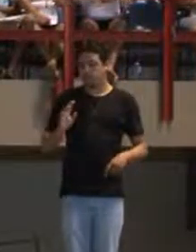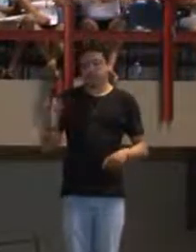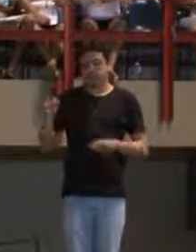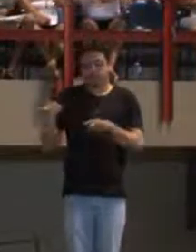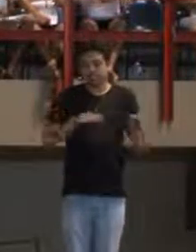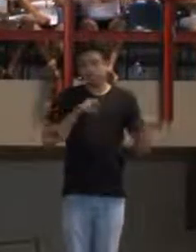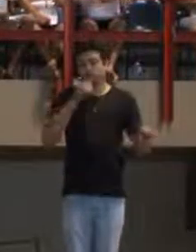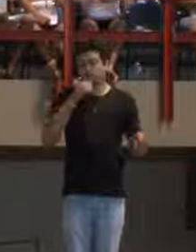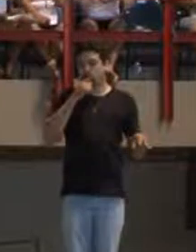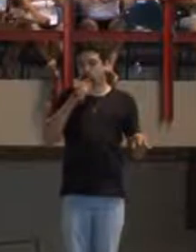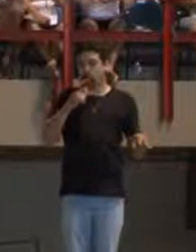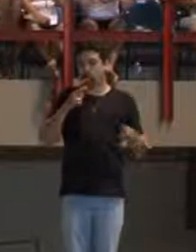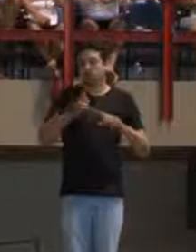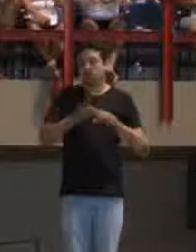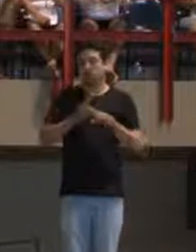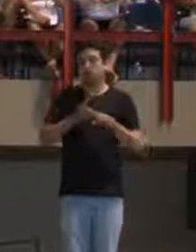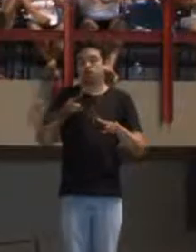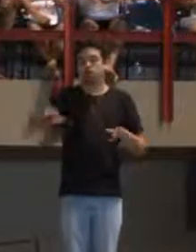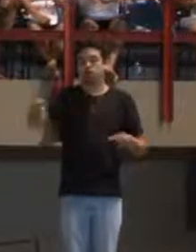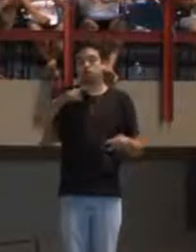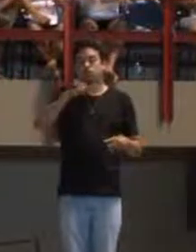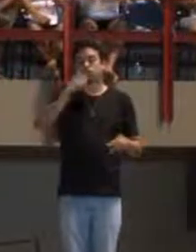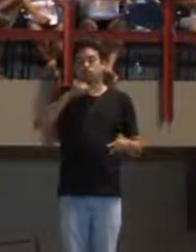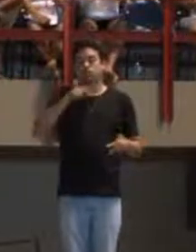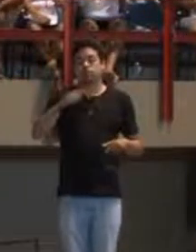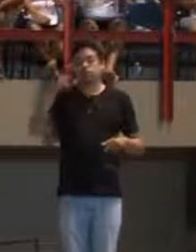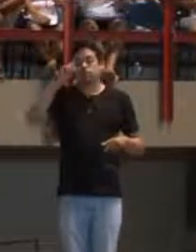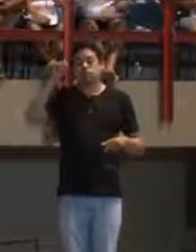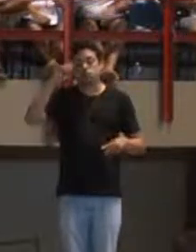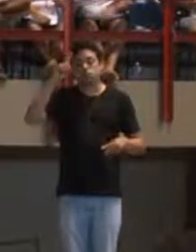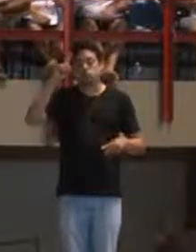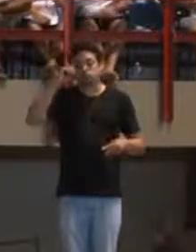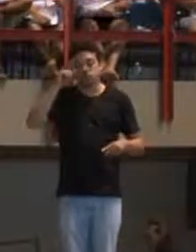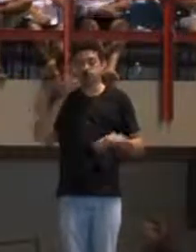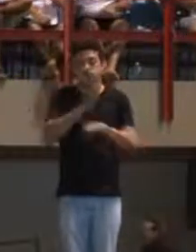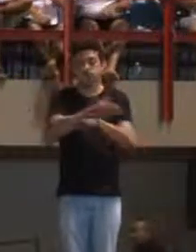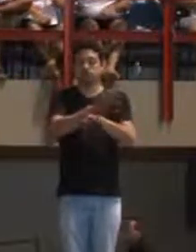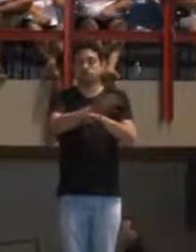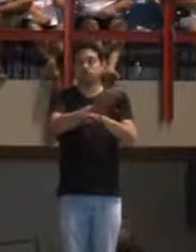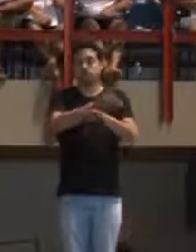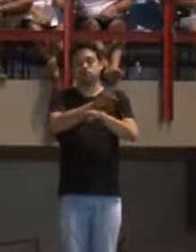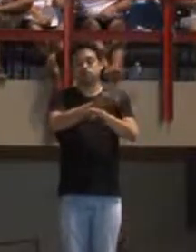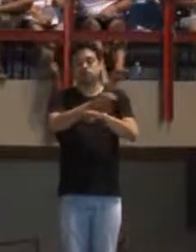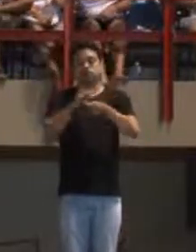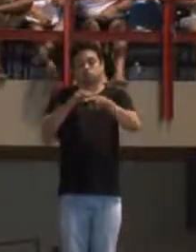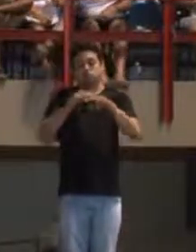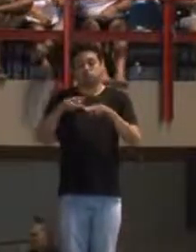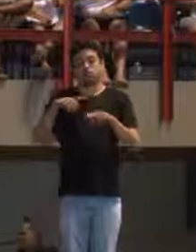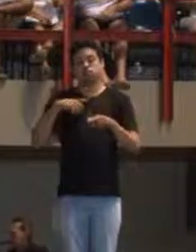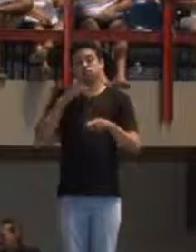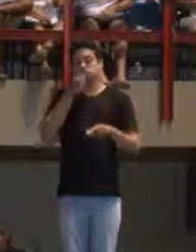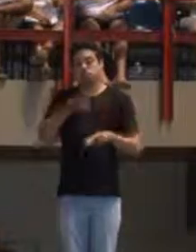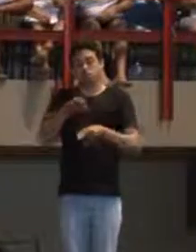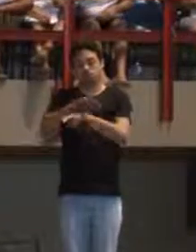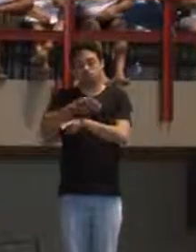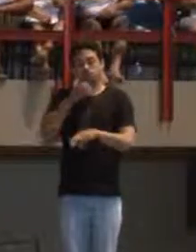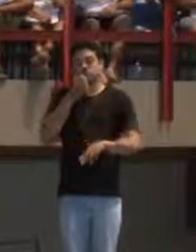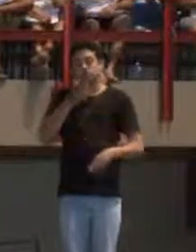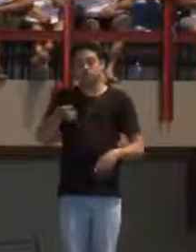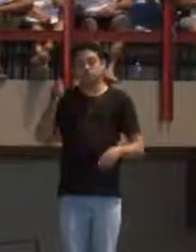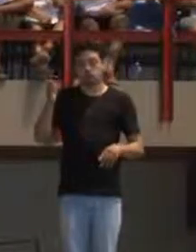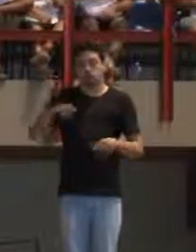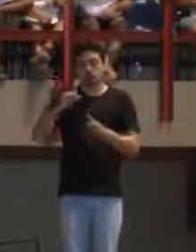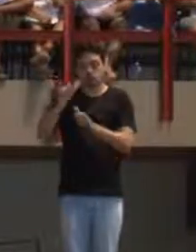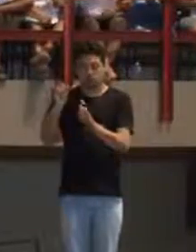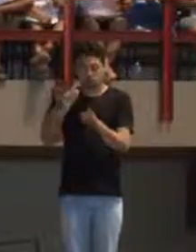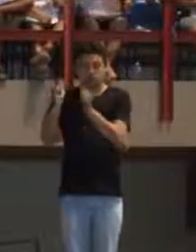por semana. Quem é que roda essa quantidade aí de quilometragem? Os taxistas, né? É por isso que para o taxista vale a pena fazer